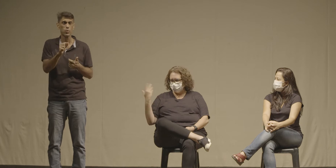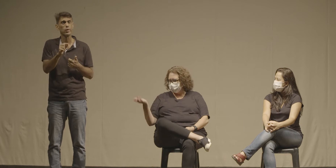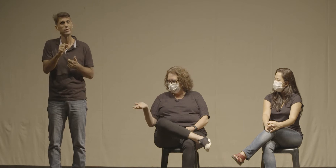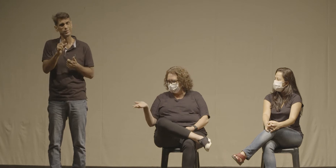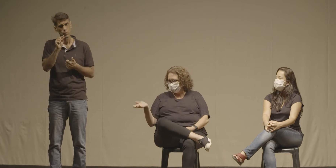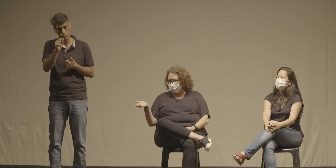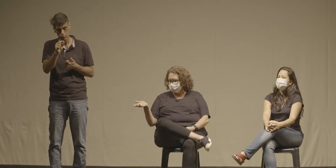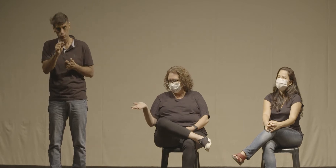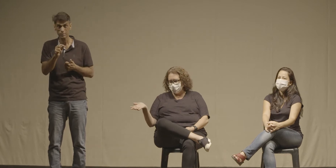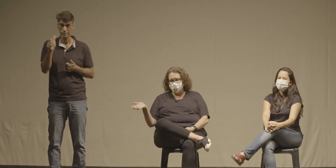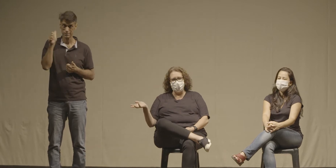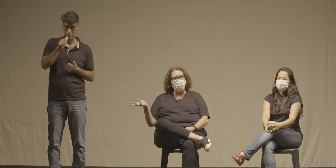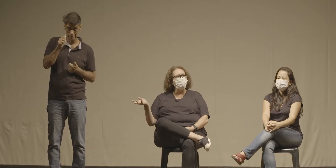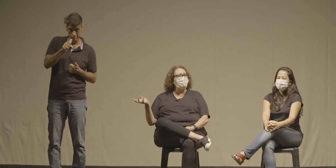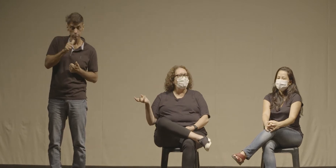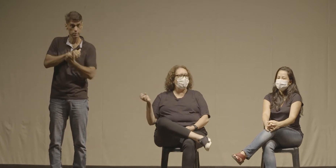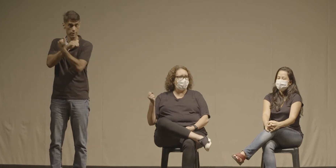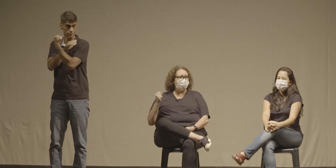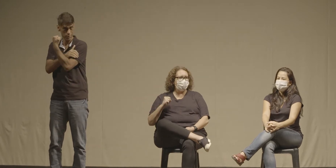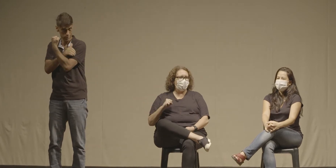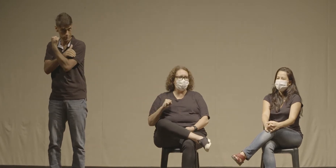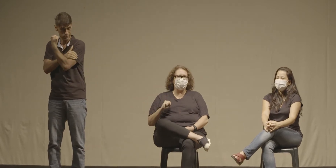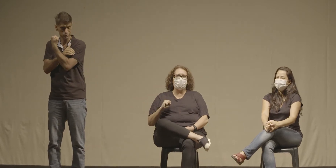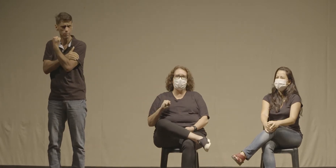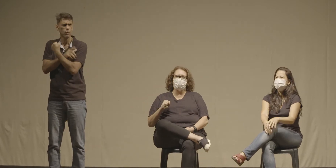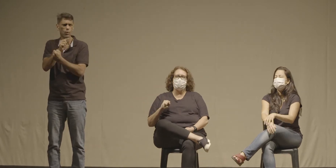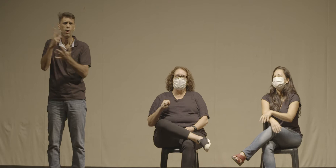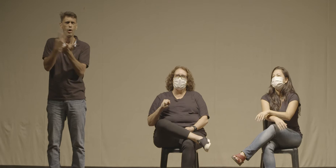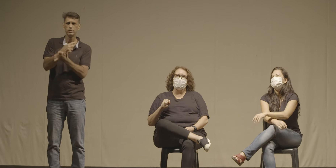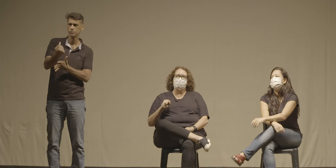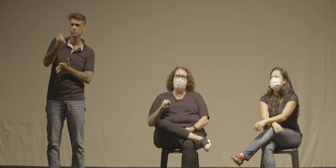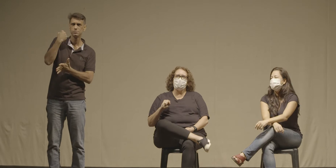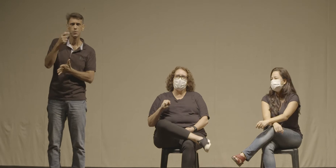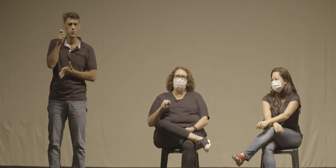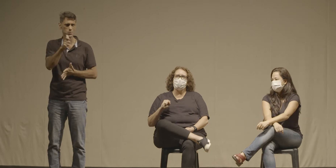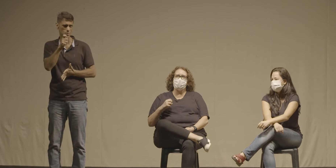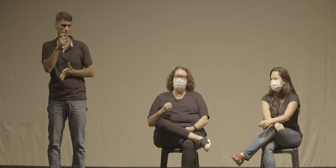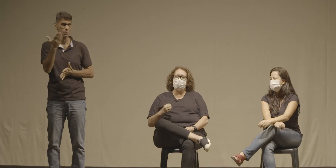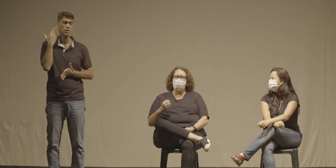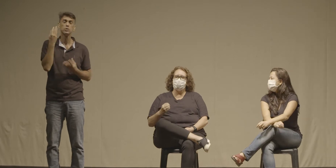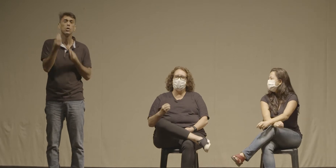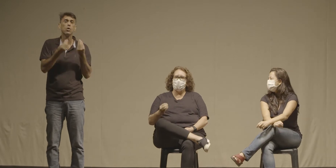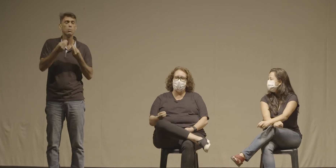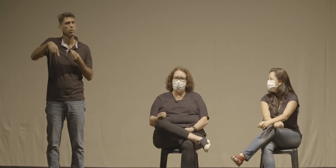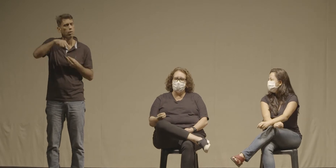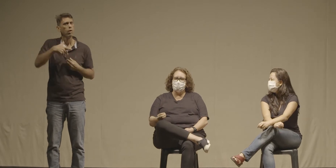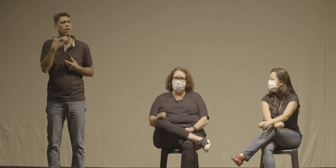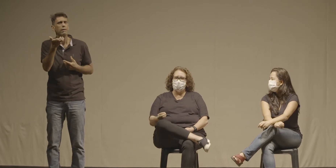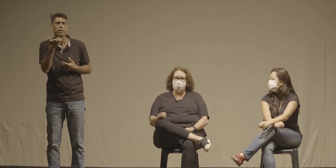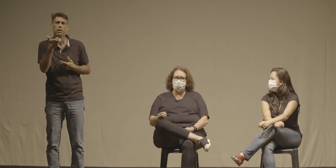e do feminismo, né? E do que essas mulheres passaram. Então, a gente queria